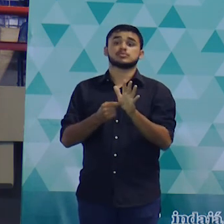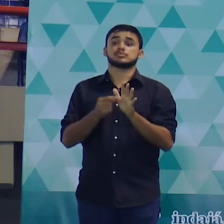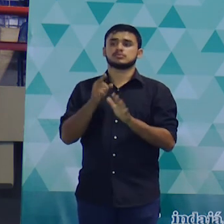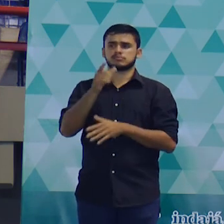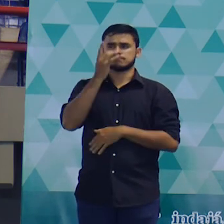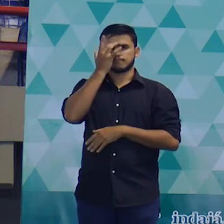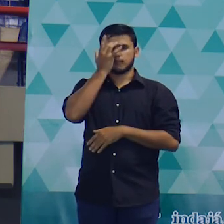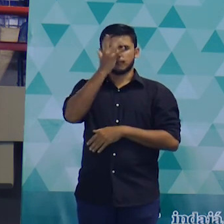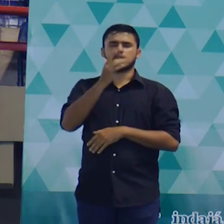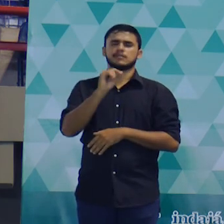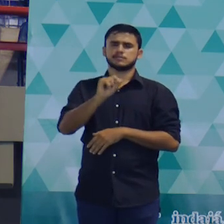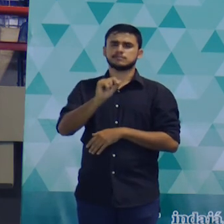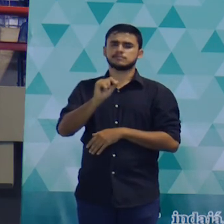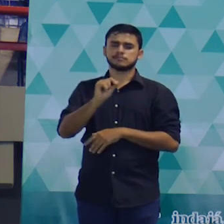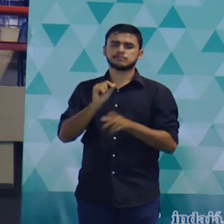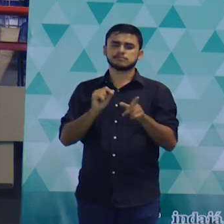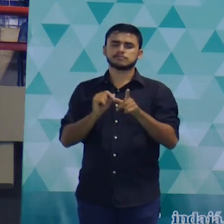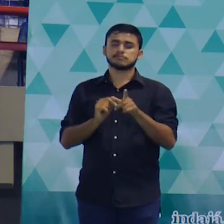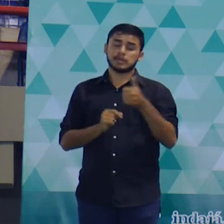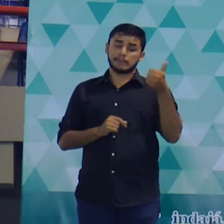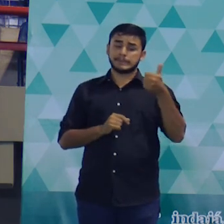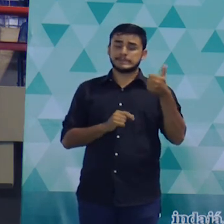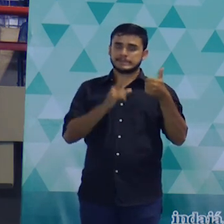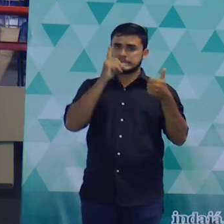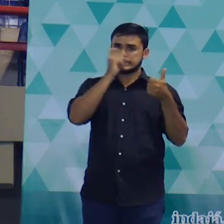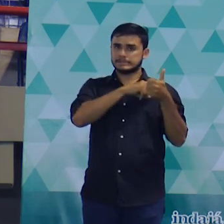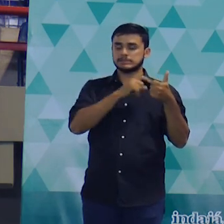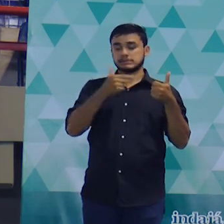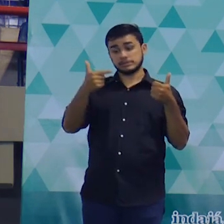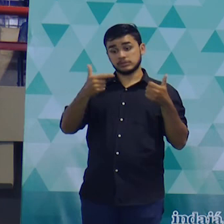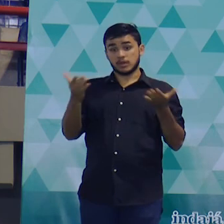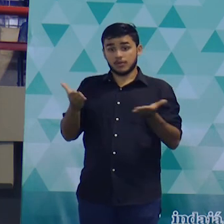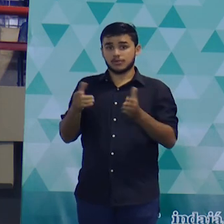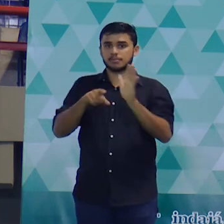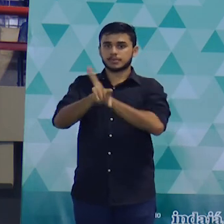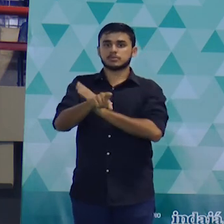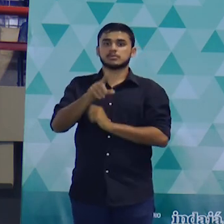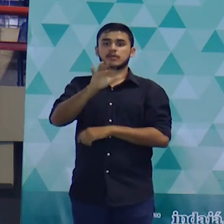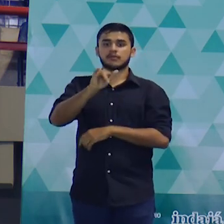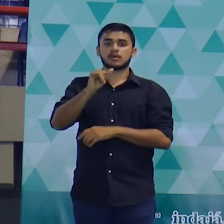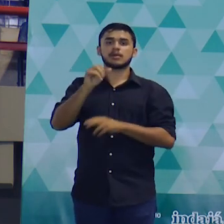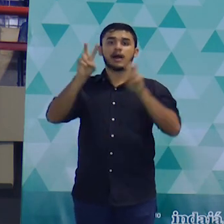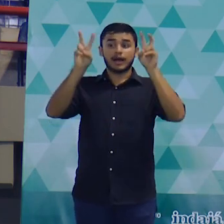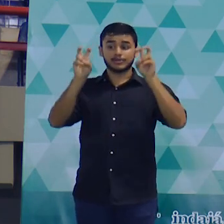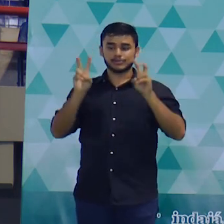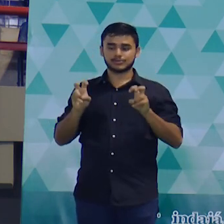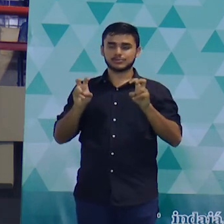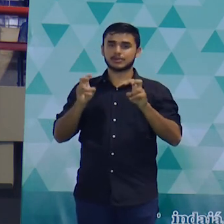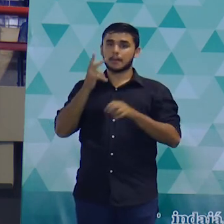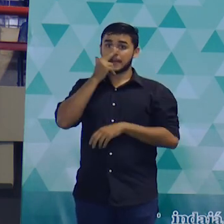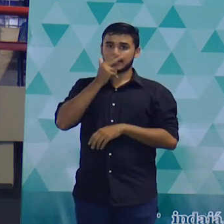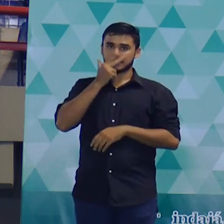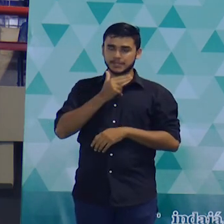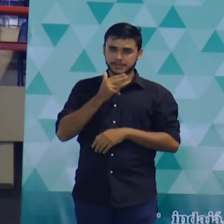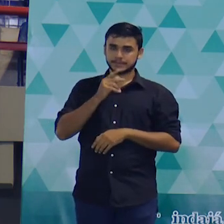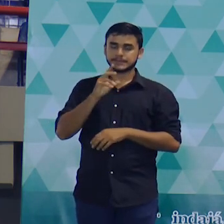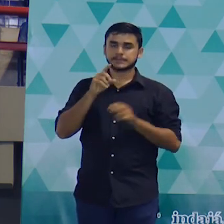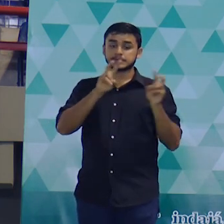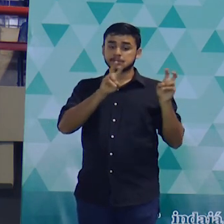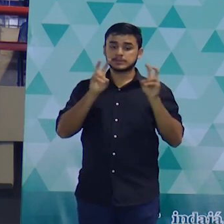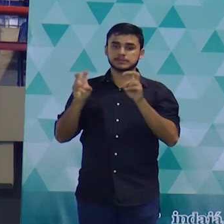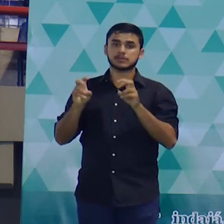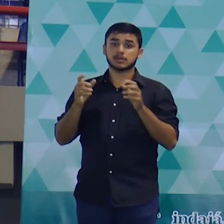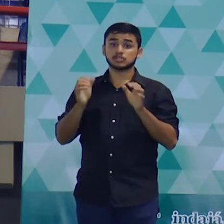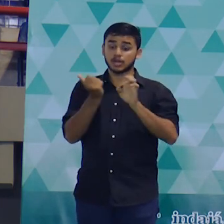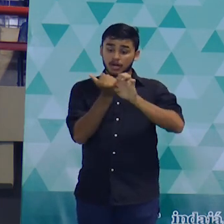fácil, teoricamente, do que a primeira. Primeiro porque já é a segunda questão que eu vou resolver do mesmo assunto. Segundo porque a equação